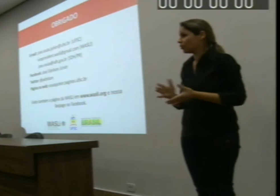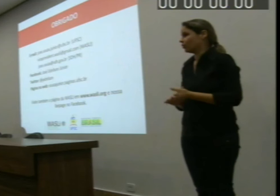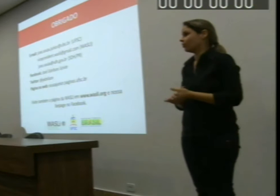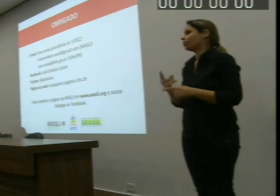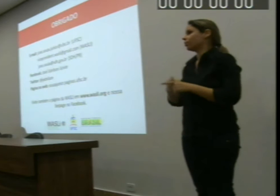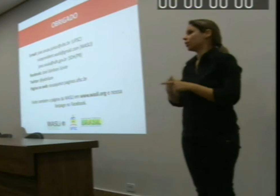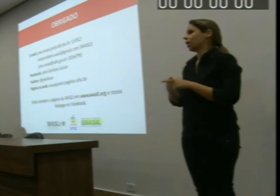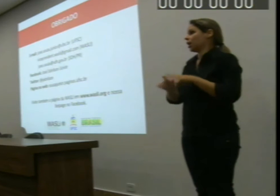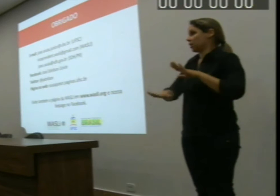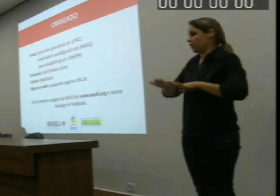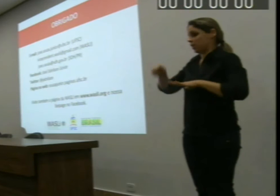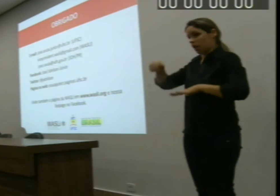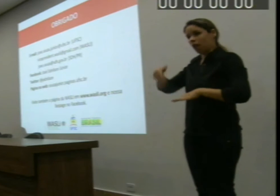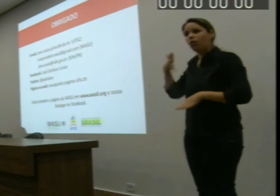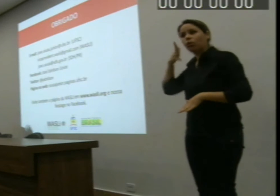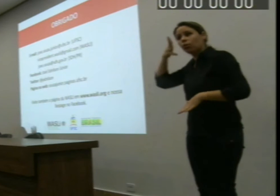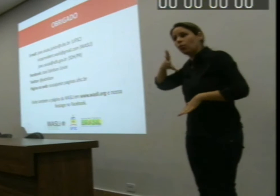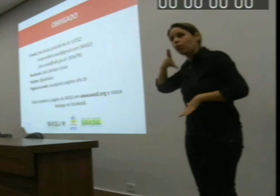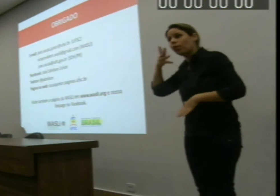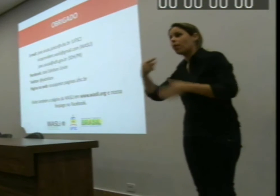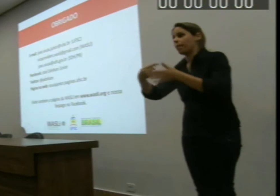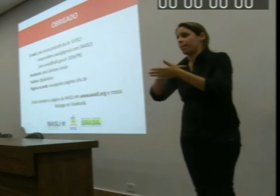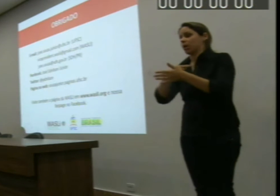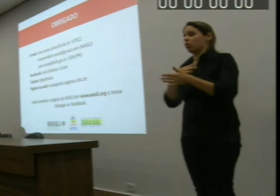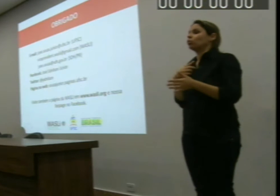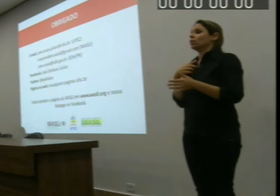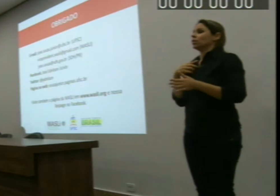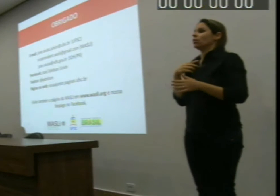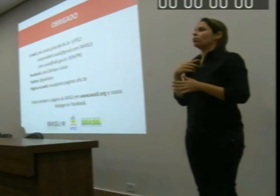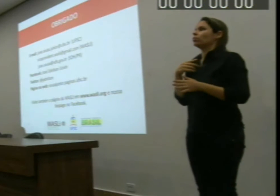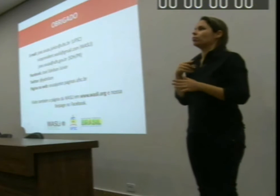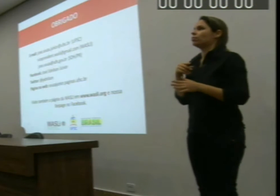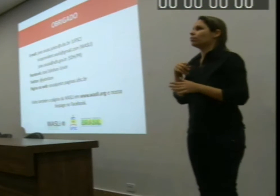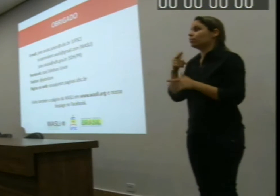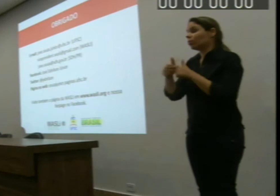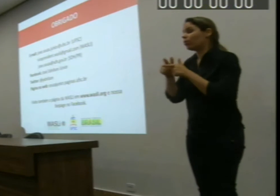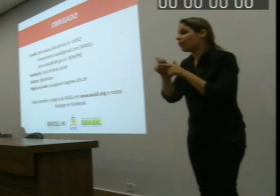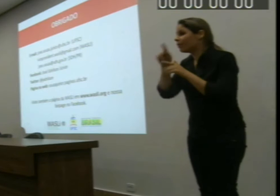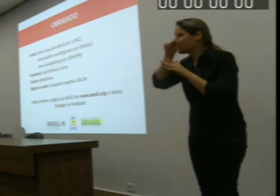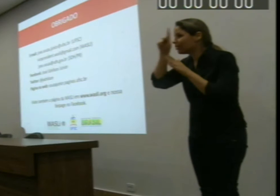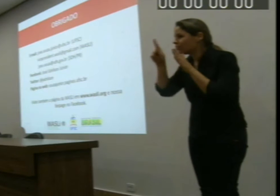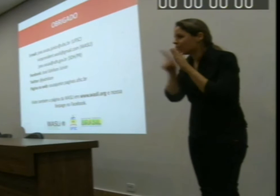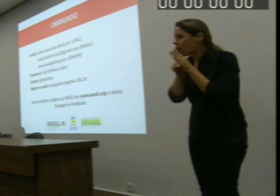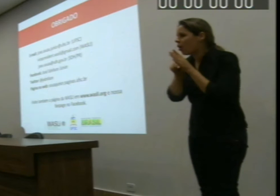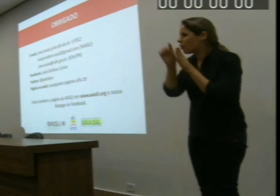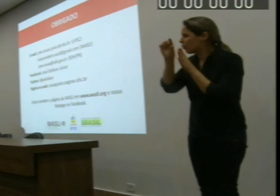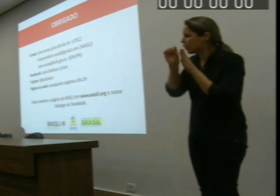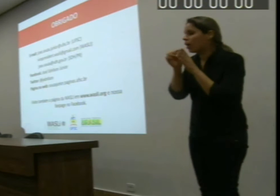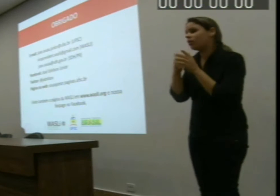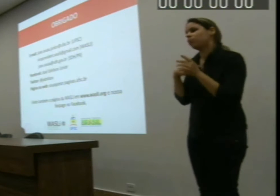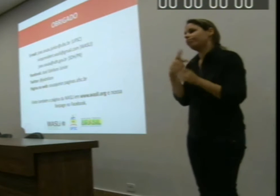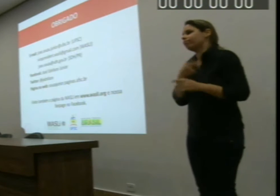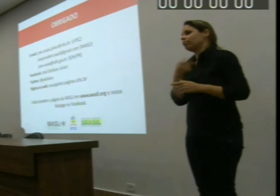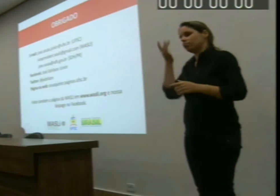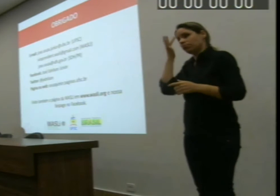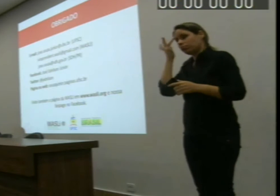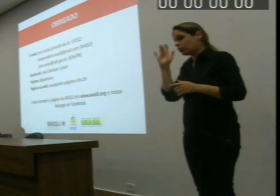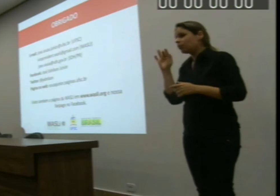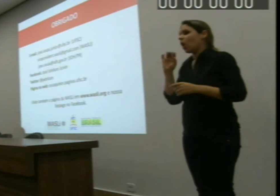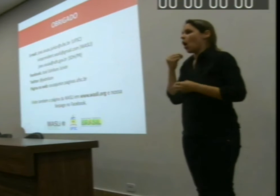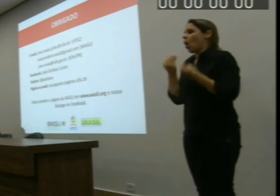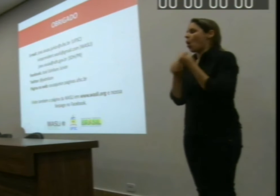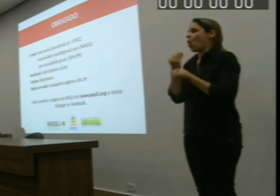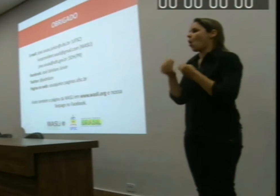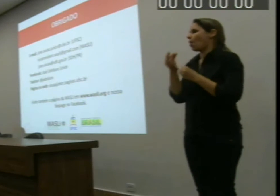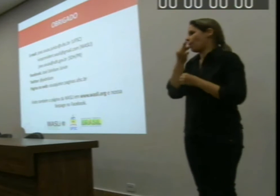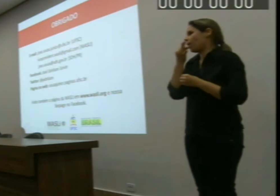a às vezes perguntam pra gente situações muito específicas e e e e a gente não tem como dar uma solução não tem